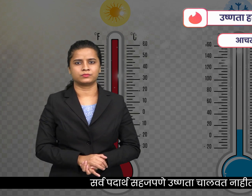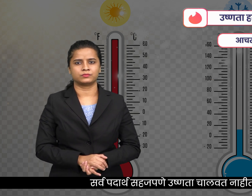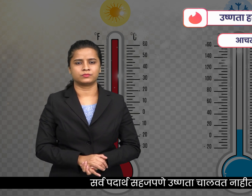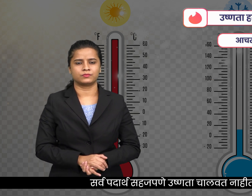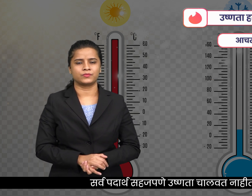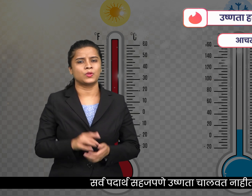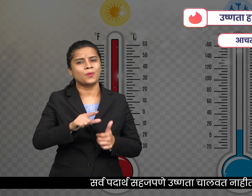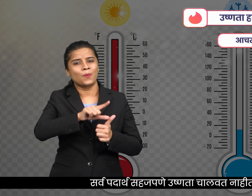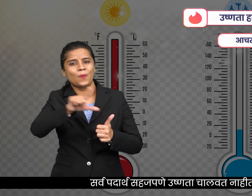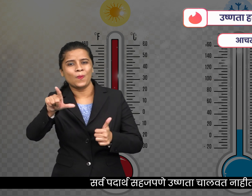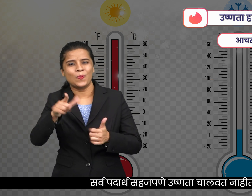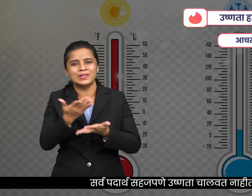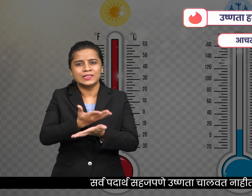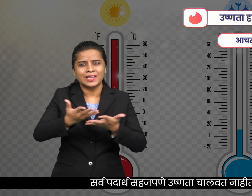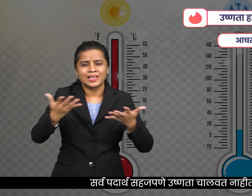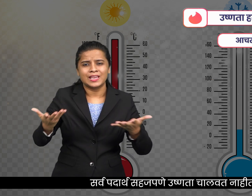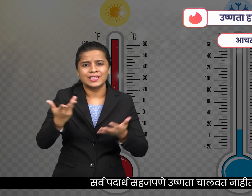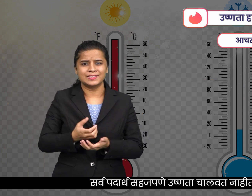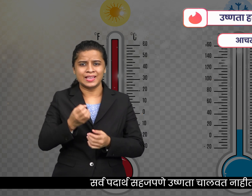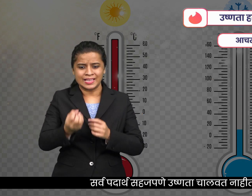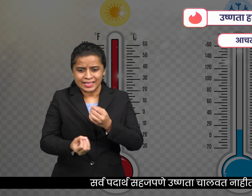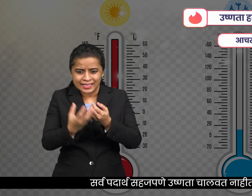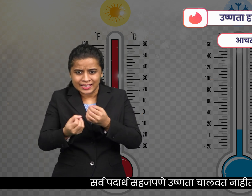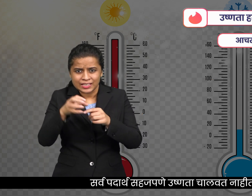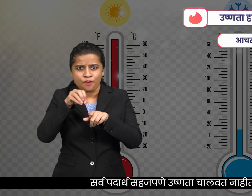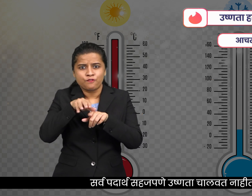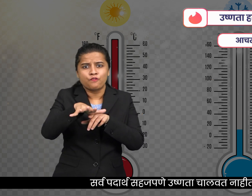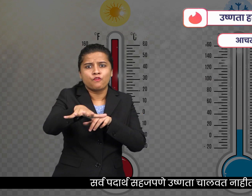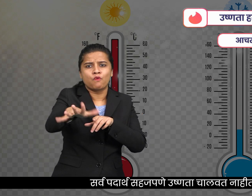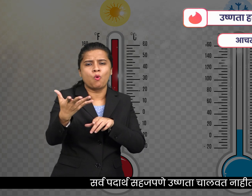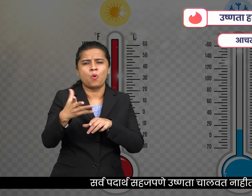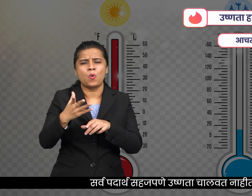सर्व पदार्थ सहजपणे उष्णता चालवत नाहीत.